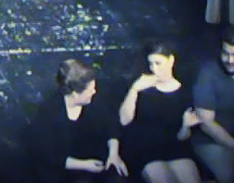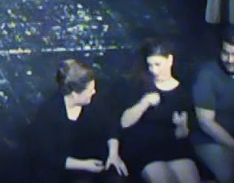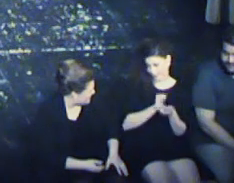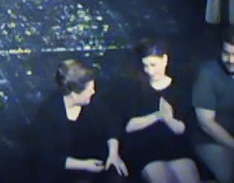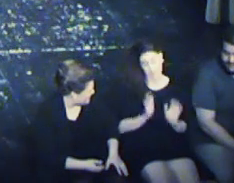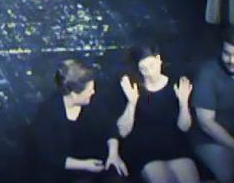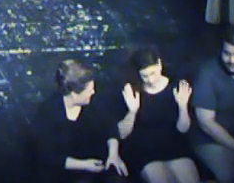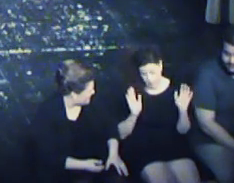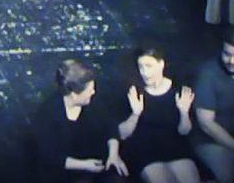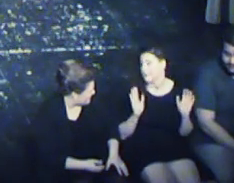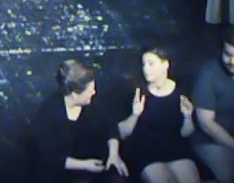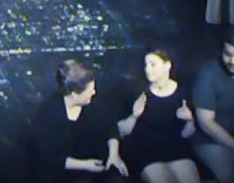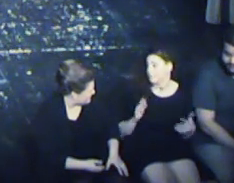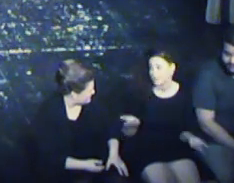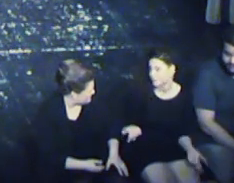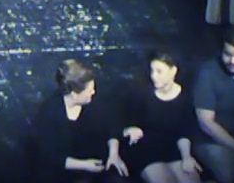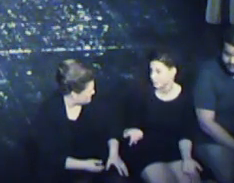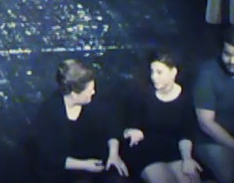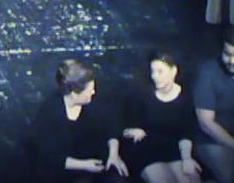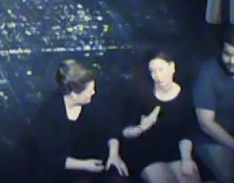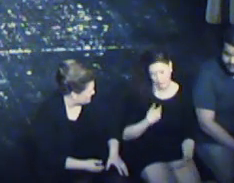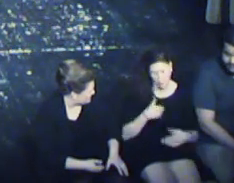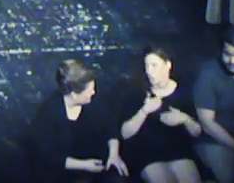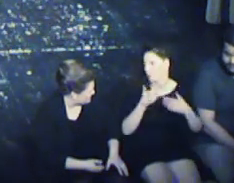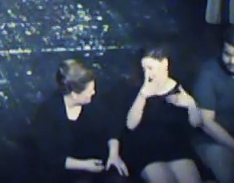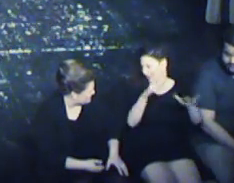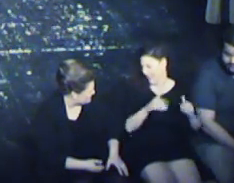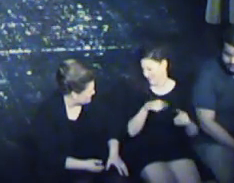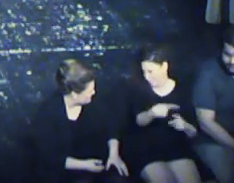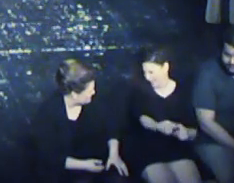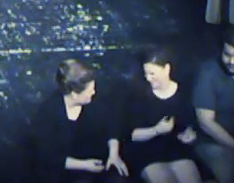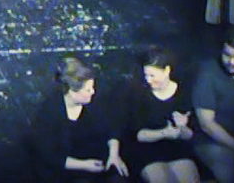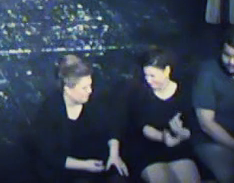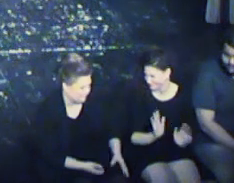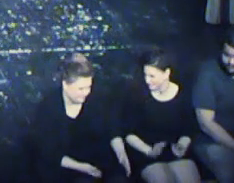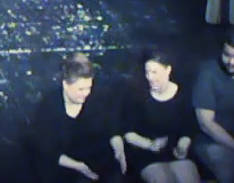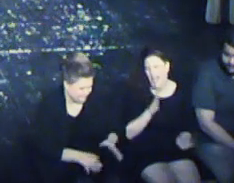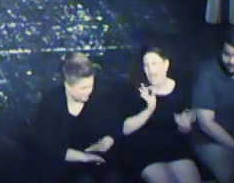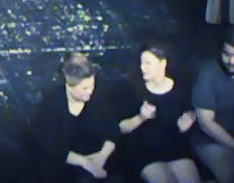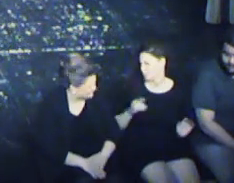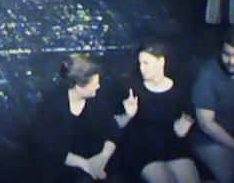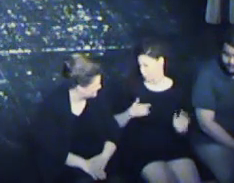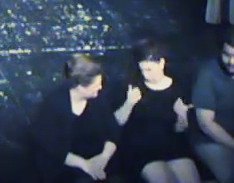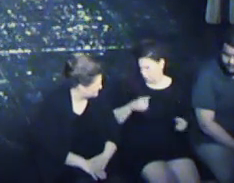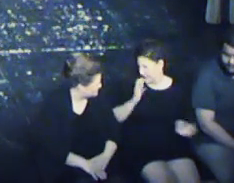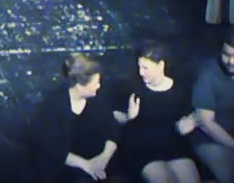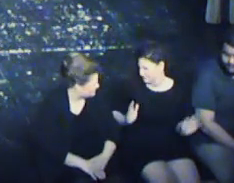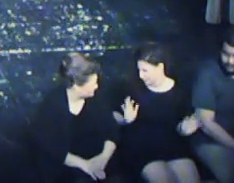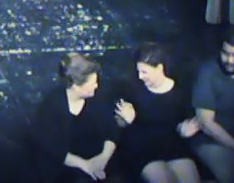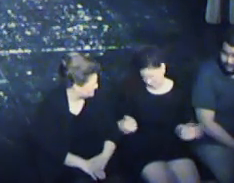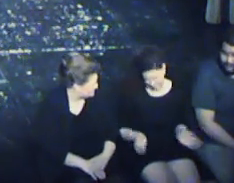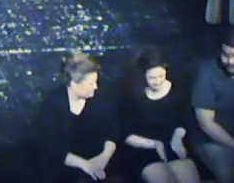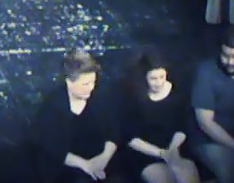rejuvenecer, pero aunque lo dejaremos para más adelante. Por ahora mismo creo que estoy bien así, ¿sí